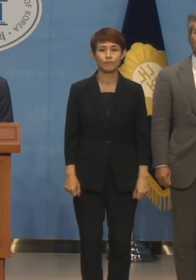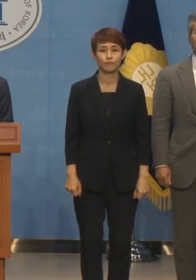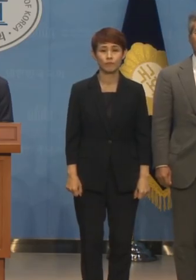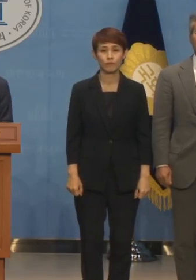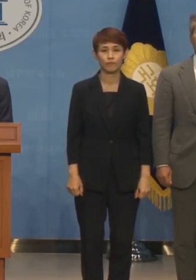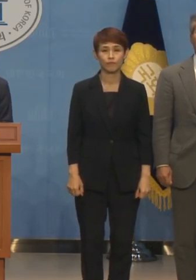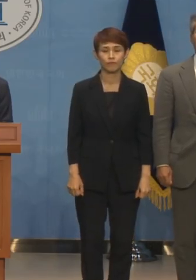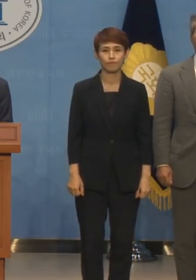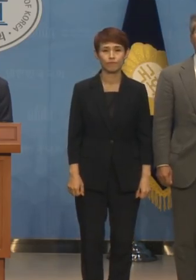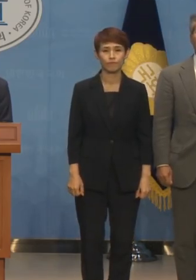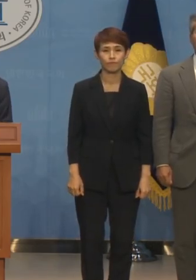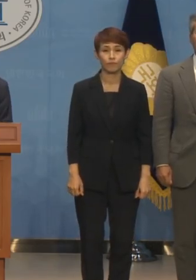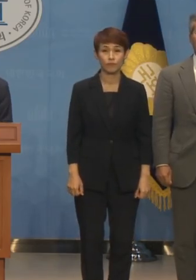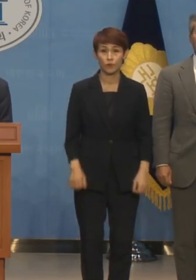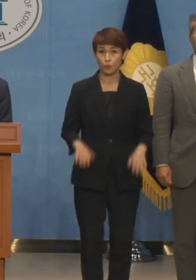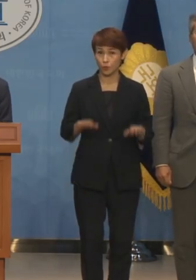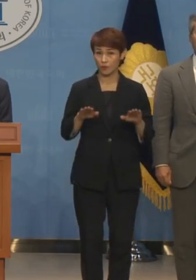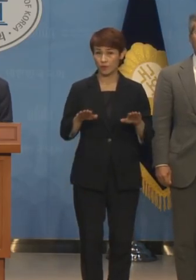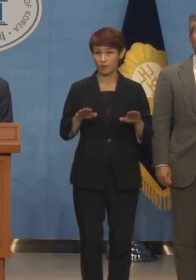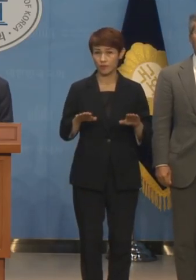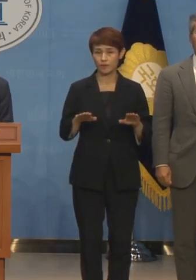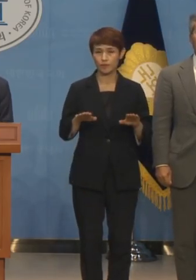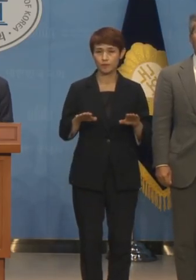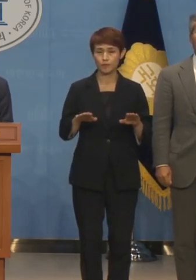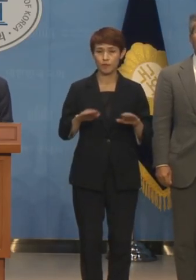오늘은 근래에